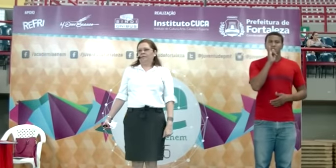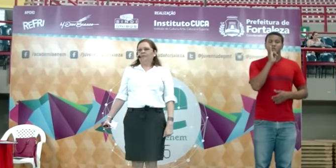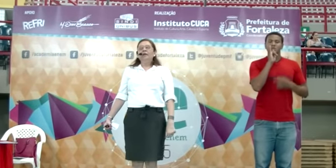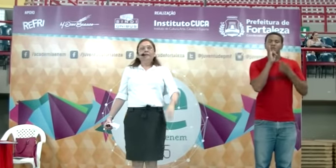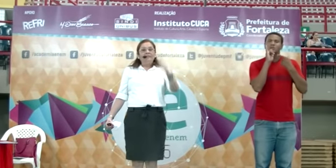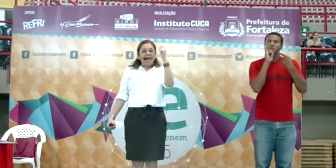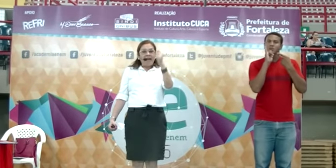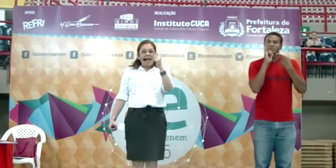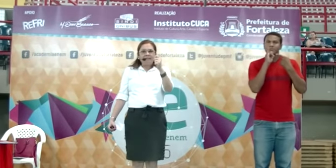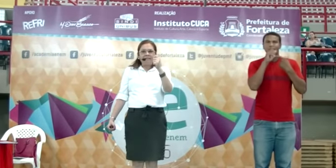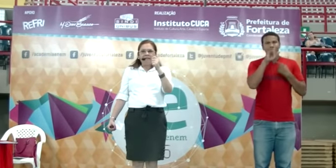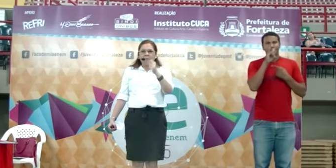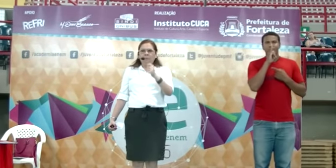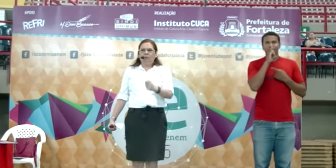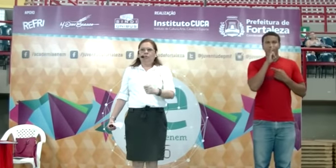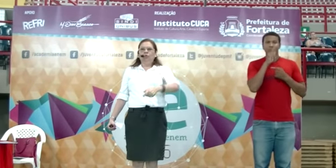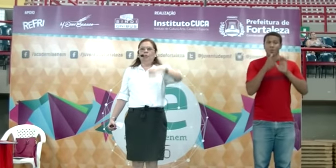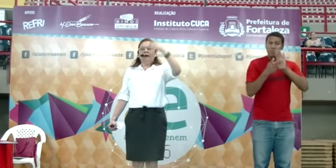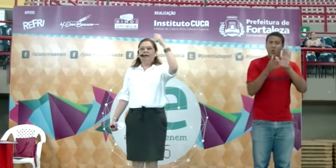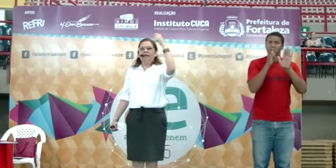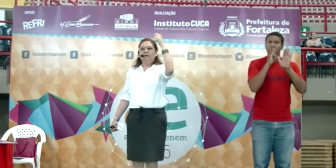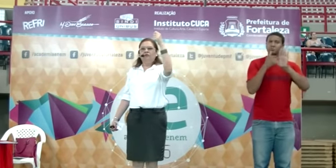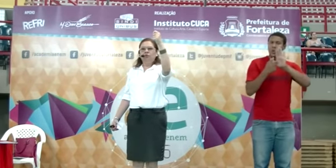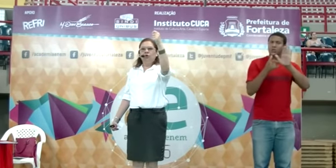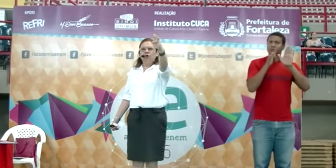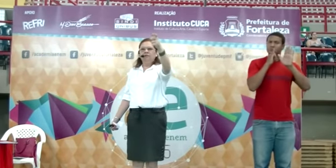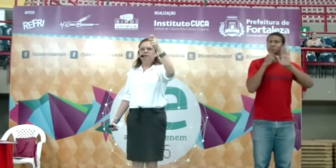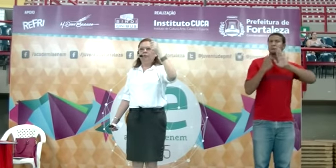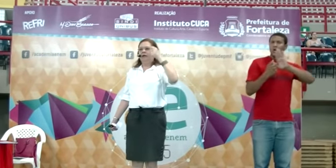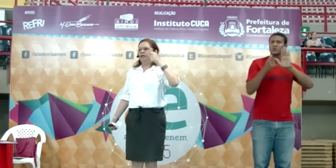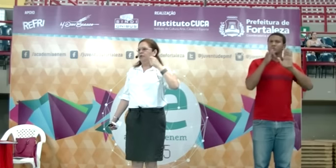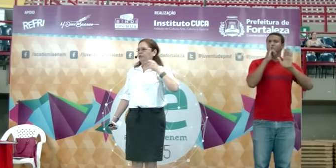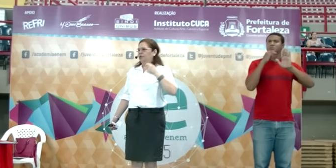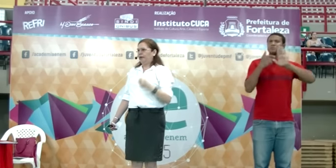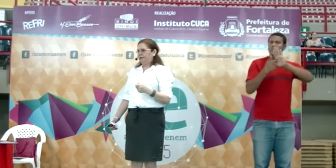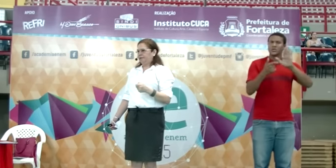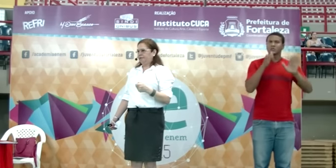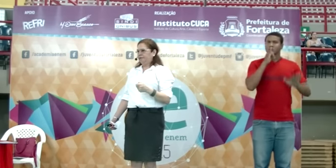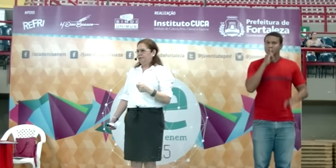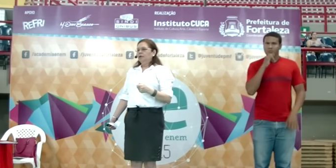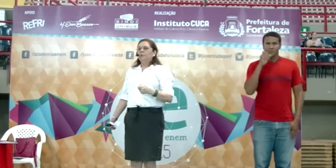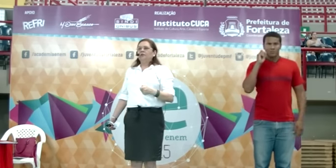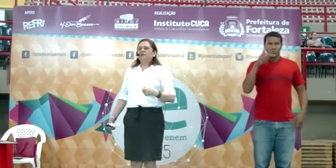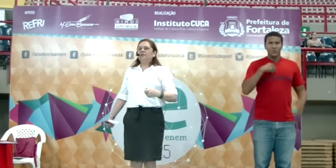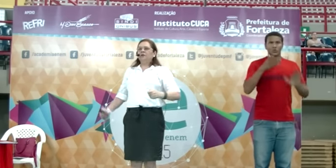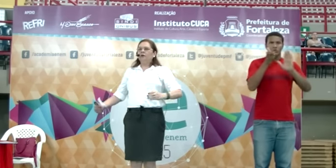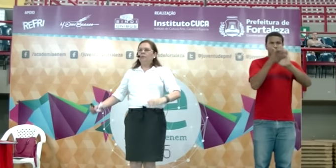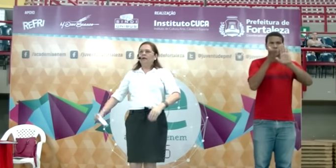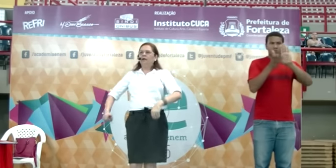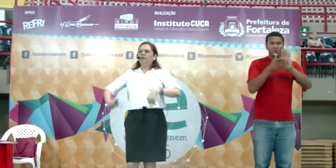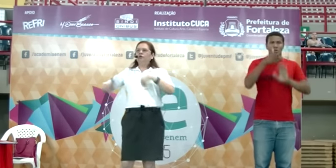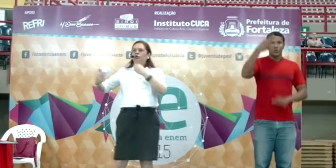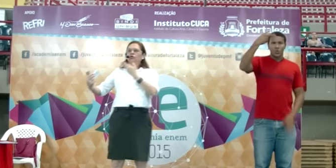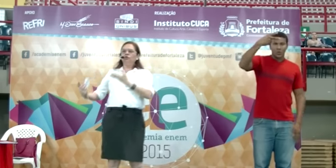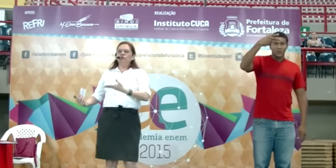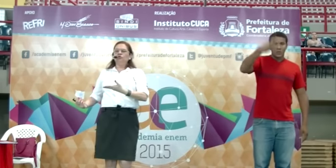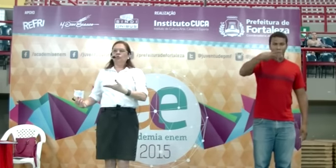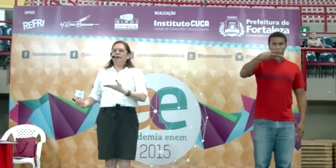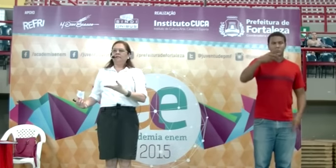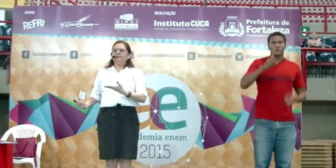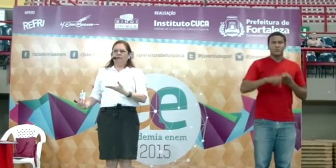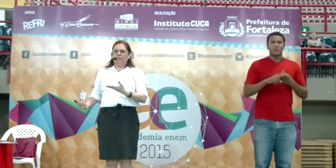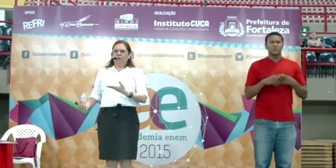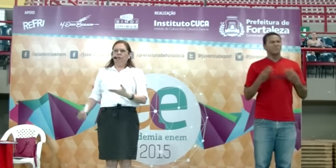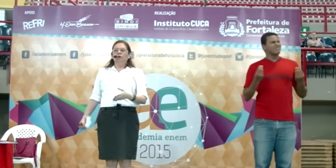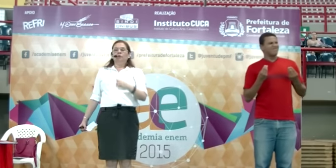Exemplificação, muito bem. Dê exemplo no parágrafo 2, no parágrafo 3. Professora, como é que eu